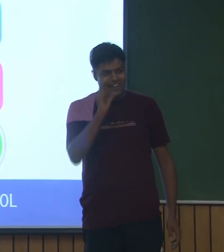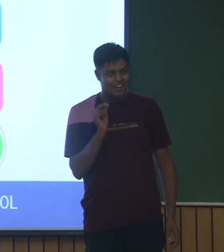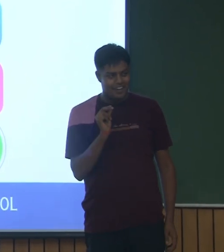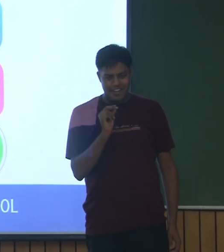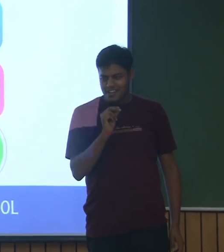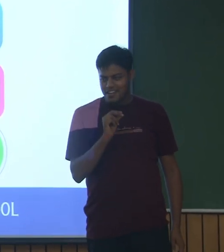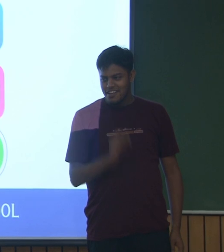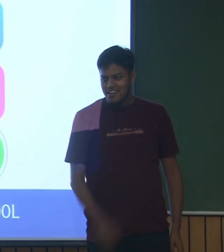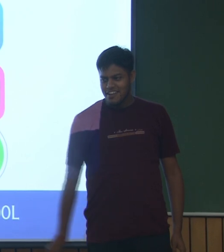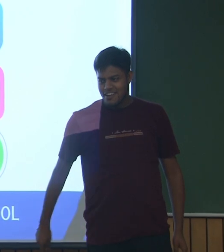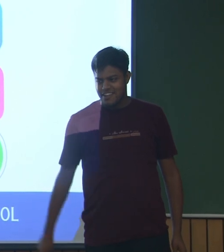अब इसी चीज को थोड़ा फास्ट कर दीजिए.